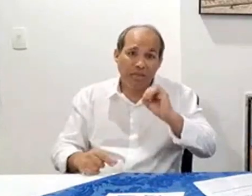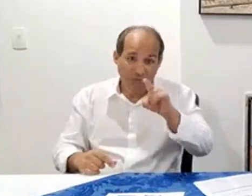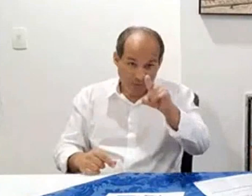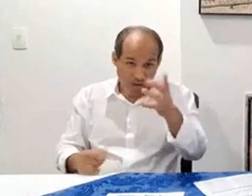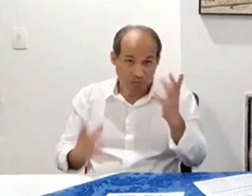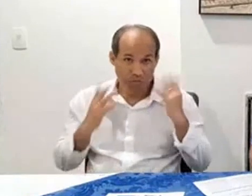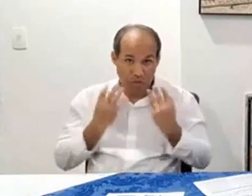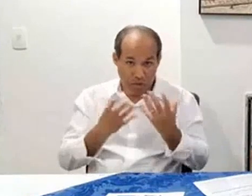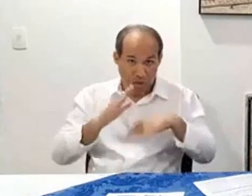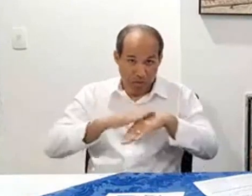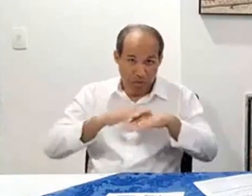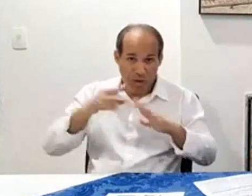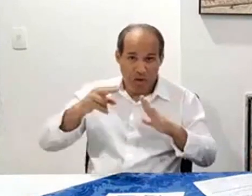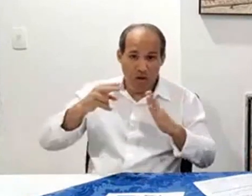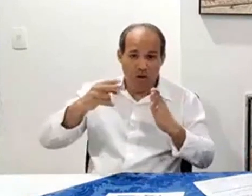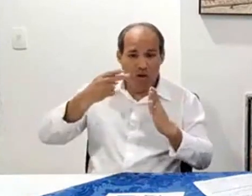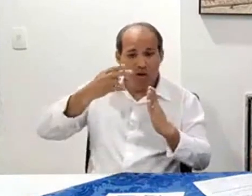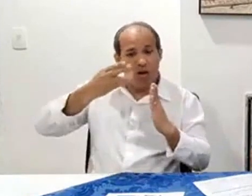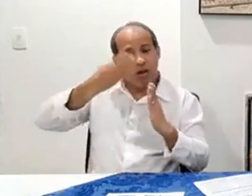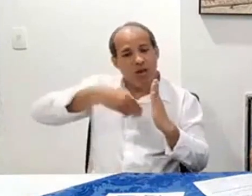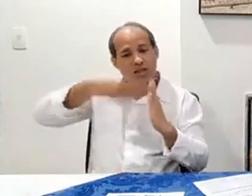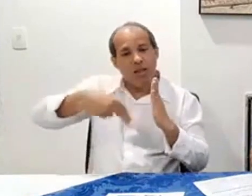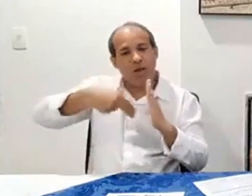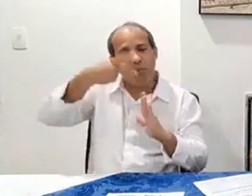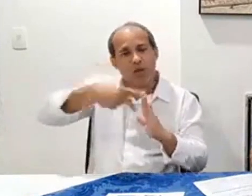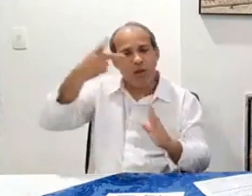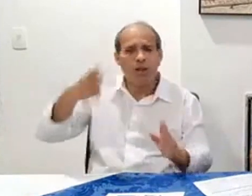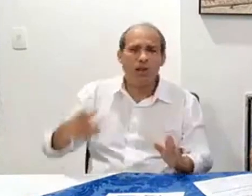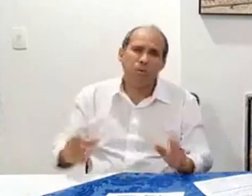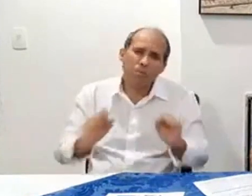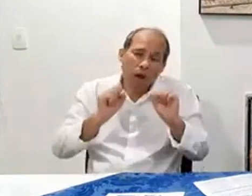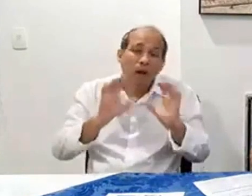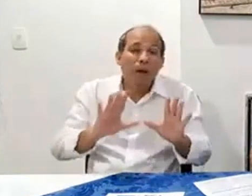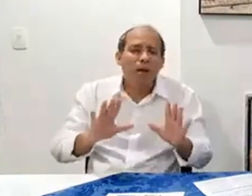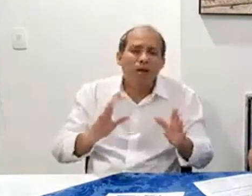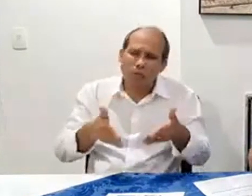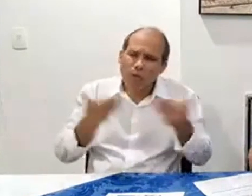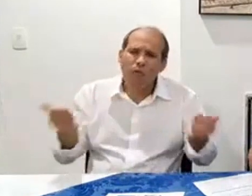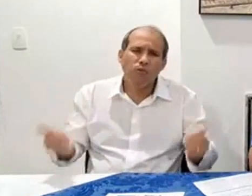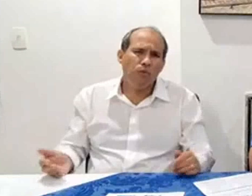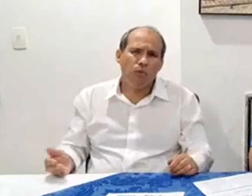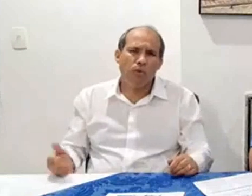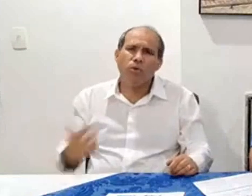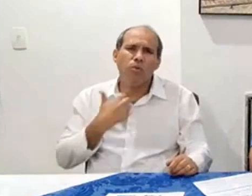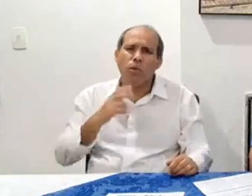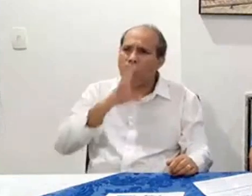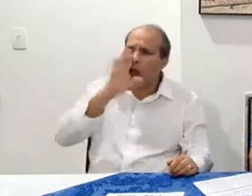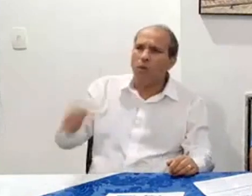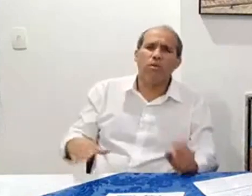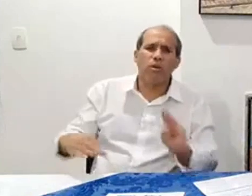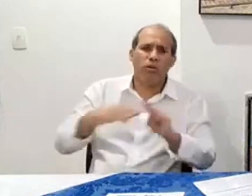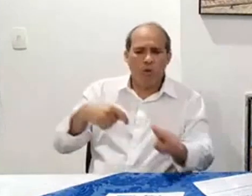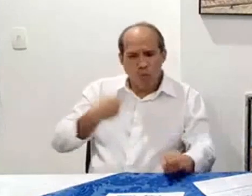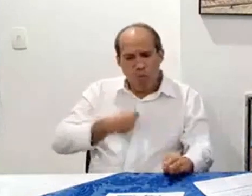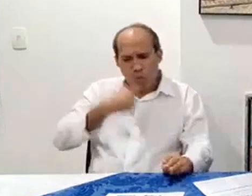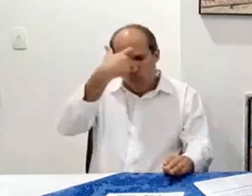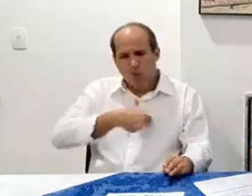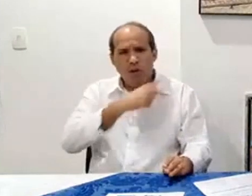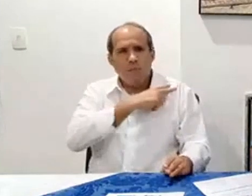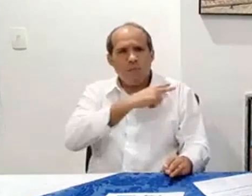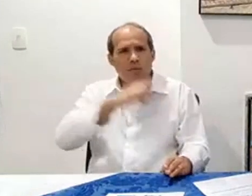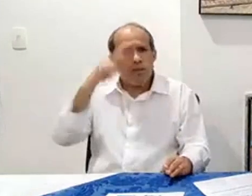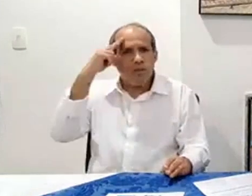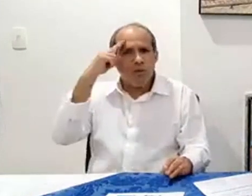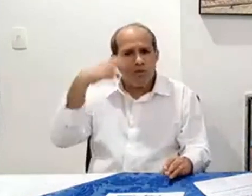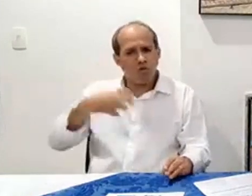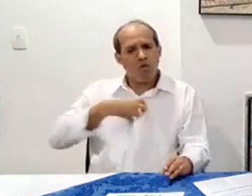portaria. Agora, por favor, não se refira dessa forma às Forças Armadas, porque eu me sou capitão do Exército, me coloco como militar, é uma